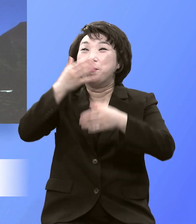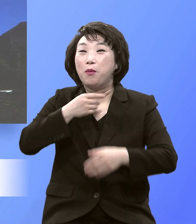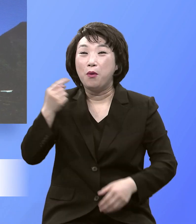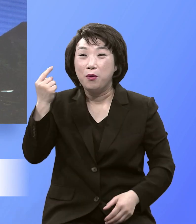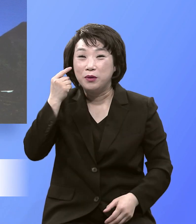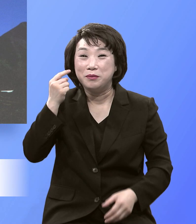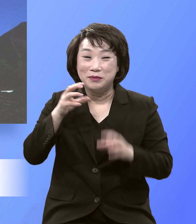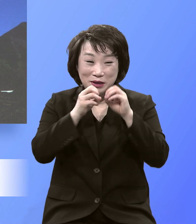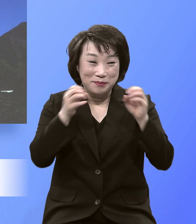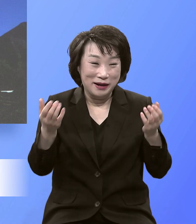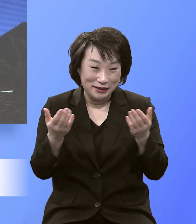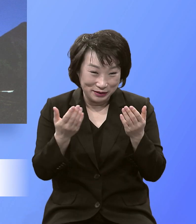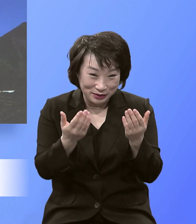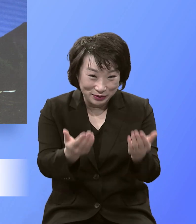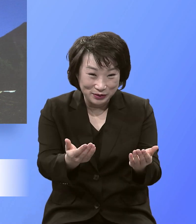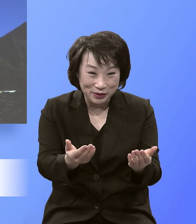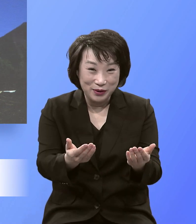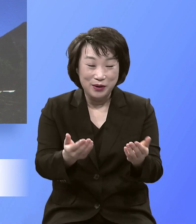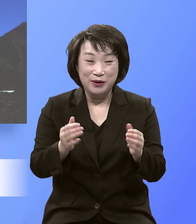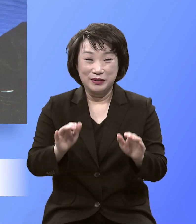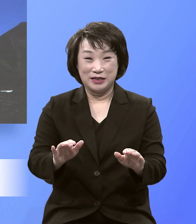복음을 전파하시고